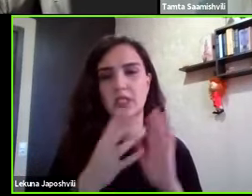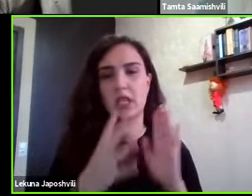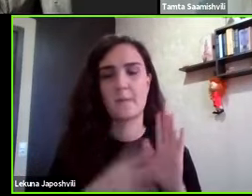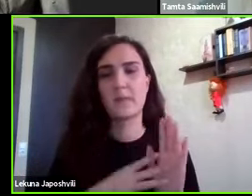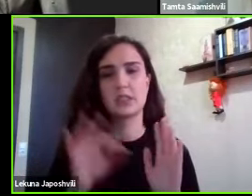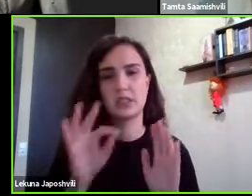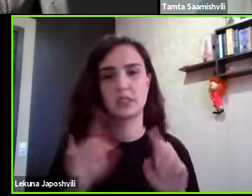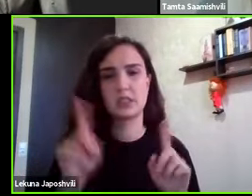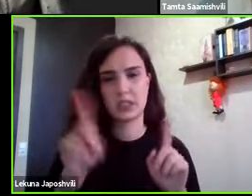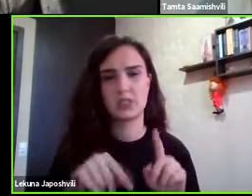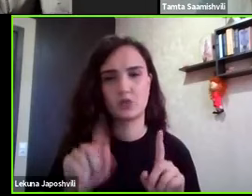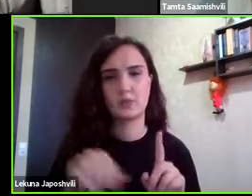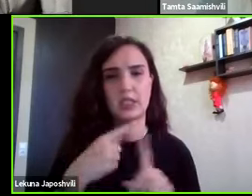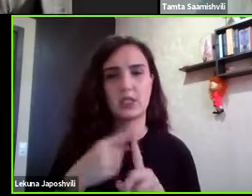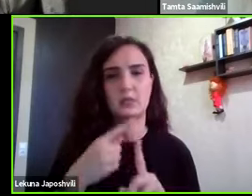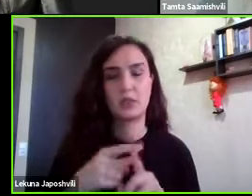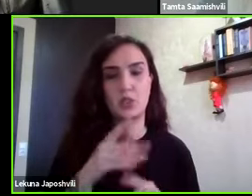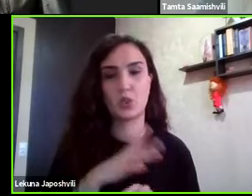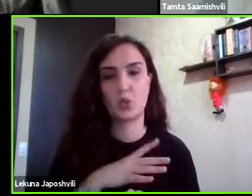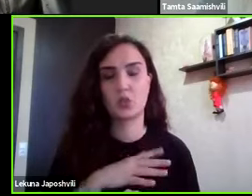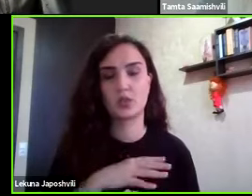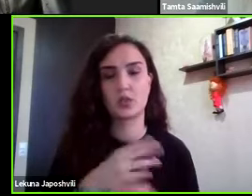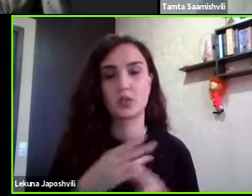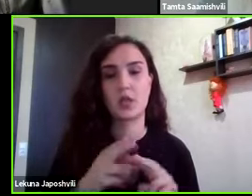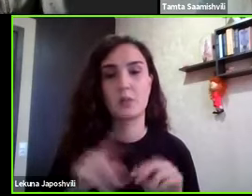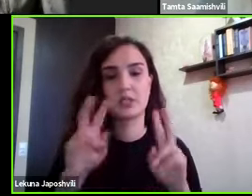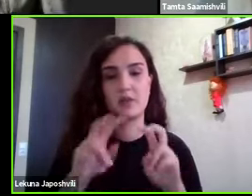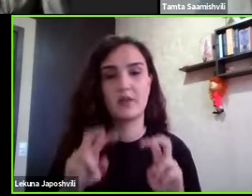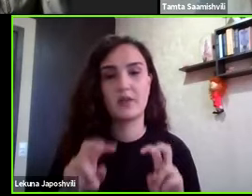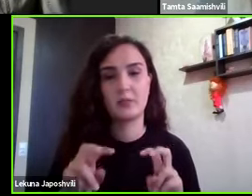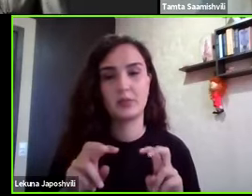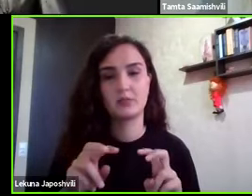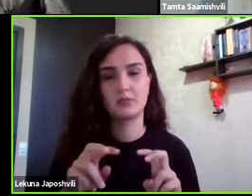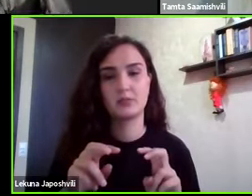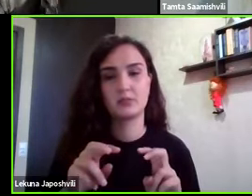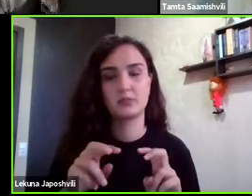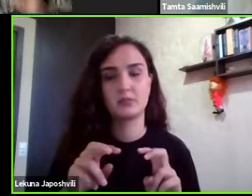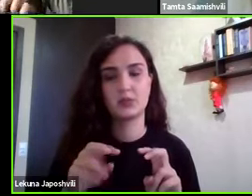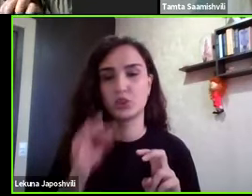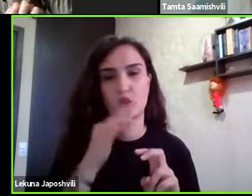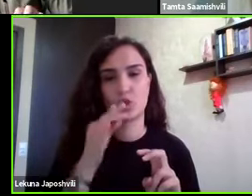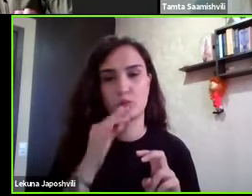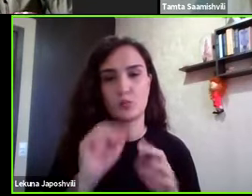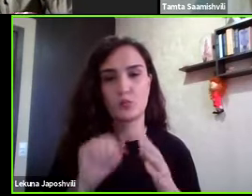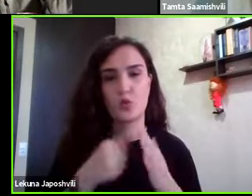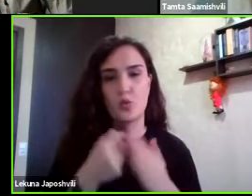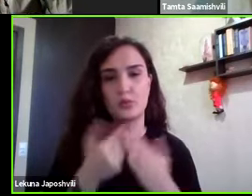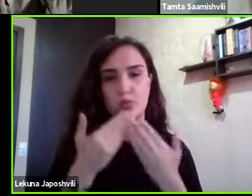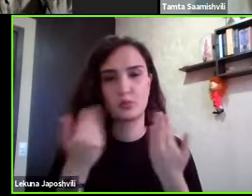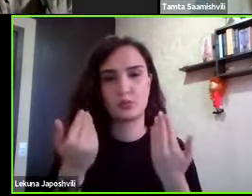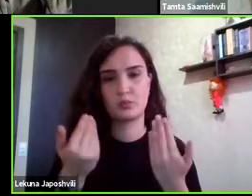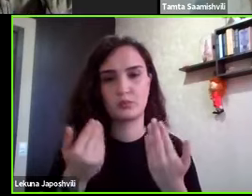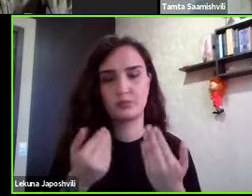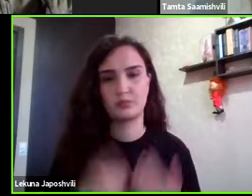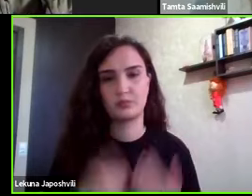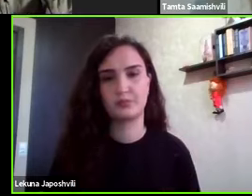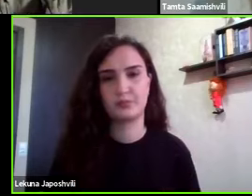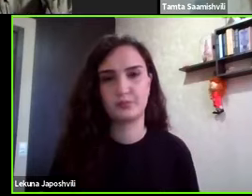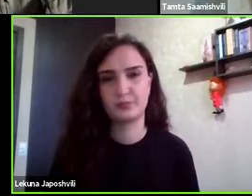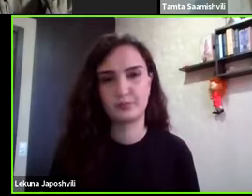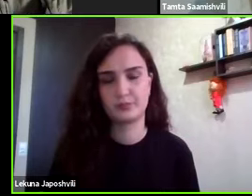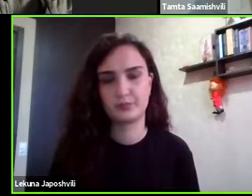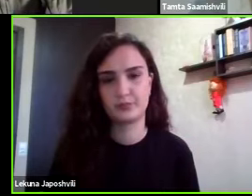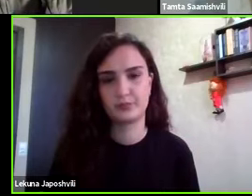COVID-19-ზეც კი დადებითად იმოქმედოს, თუმცა ამის კვლევები ჯერჯერობით ბოლომდე არ არის დადებული, ხო?